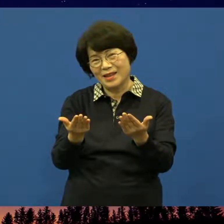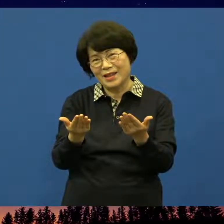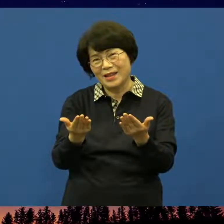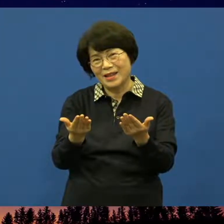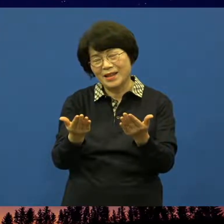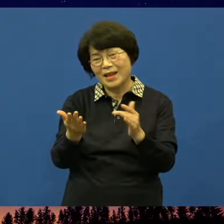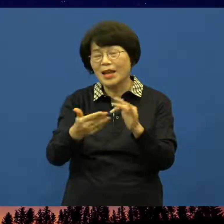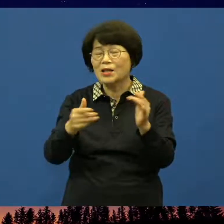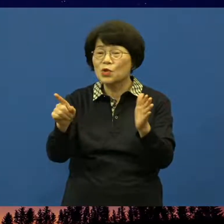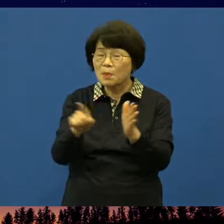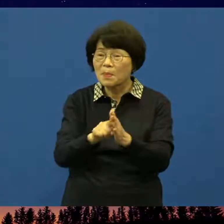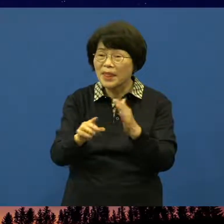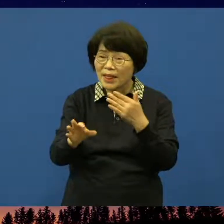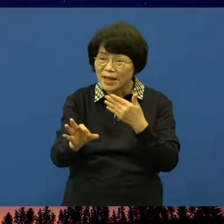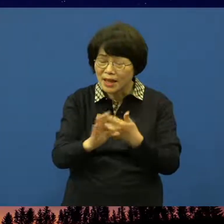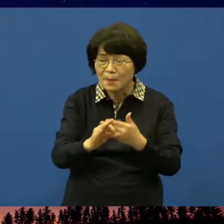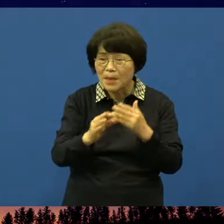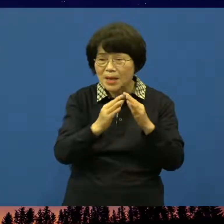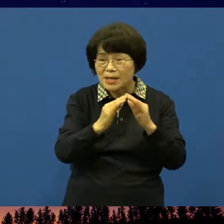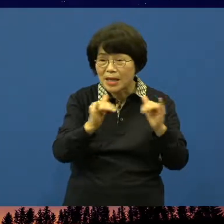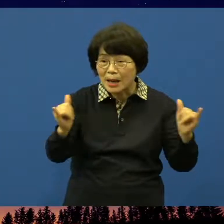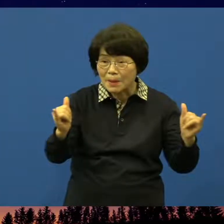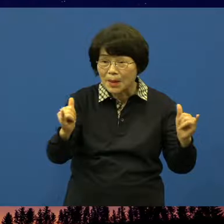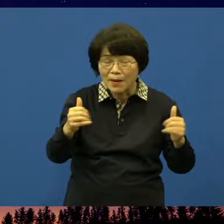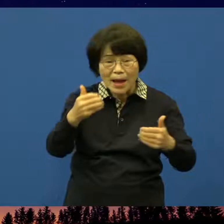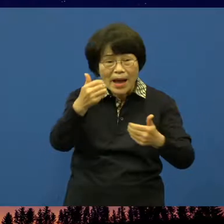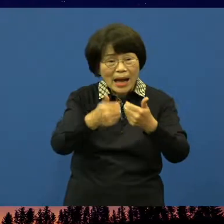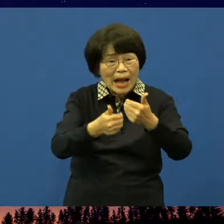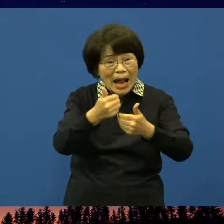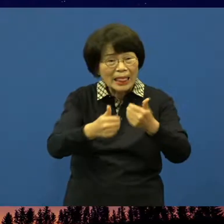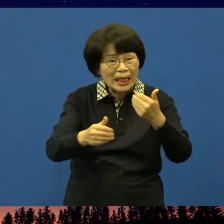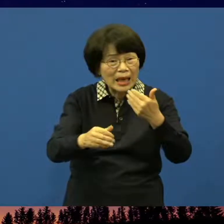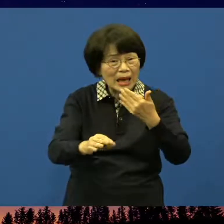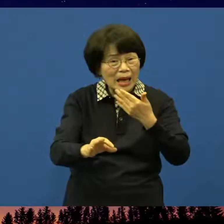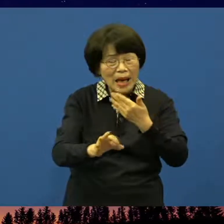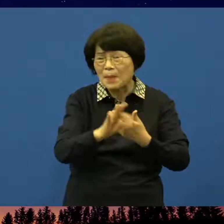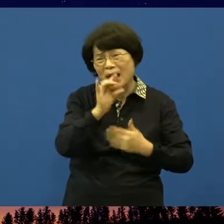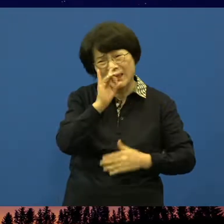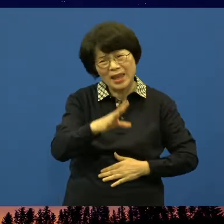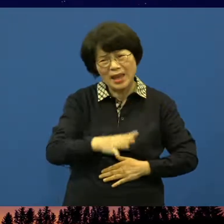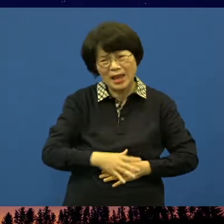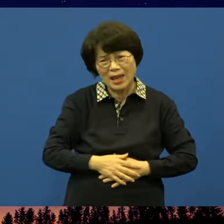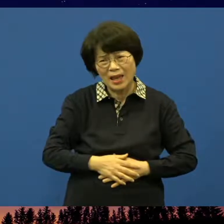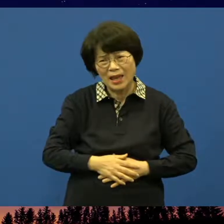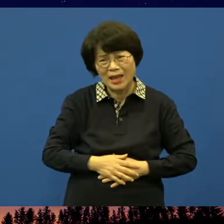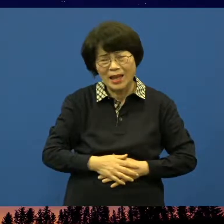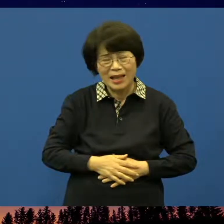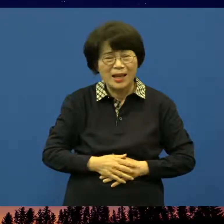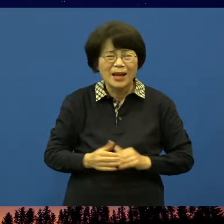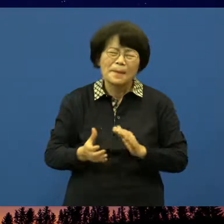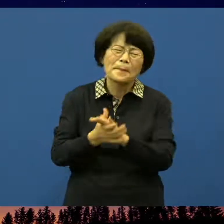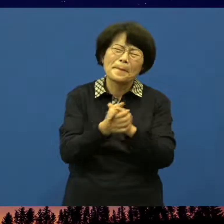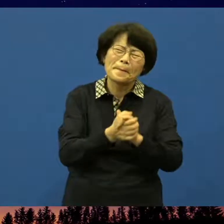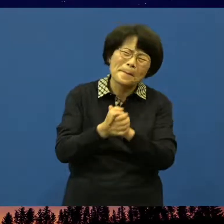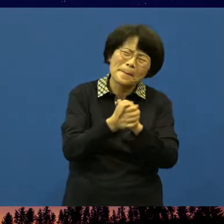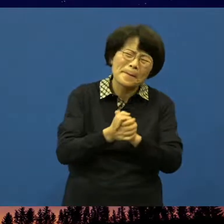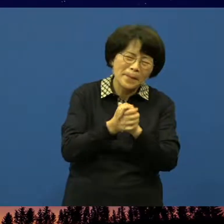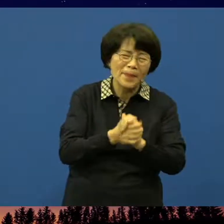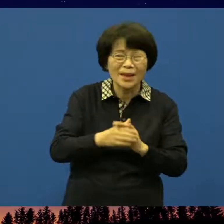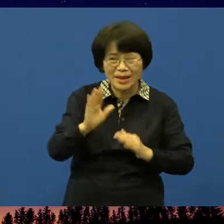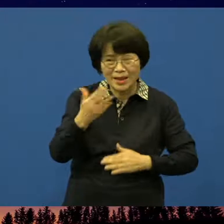여러분, 예수를 믿으면요, 사람들하고 잘 부딪히지 않아야 돼요. 까칠까칠한 성격이 없어져야 돼요. 옛날에는 아주